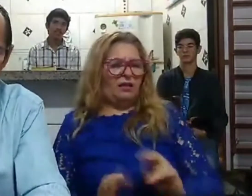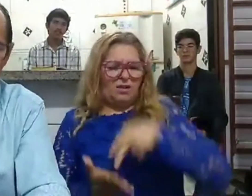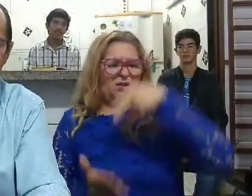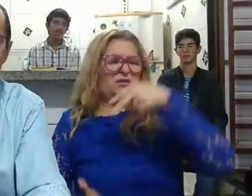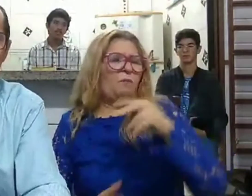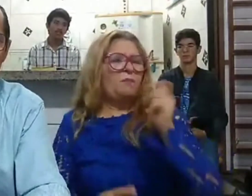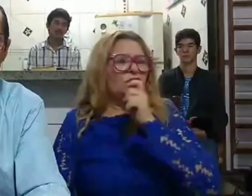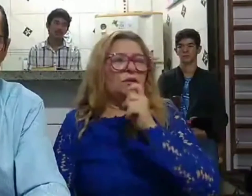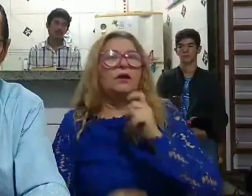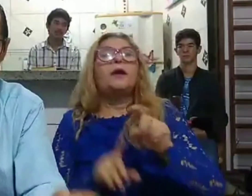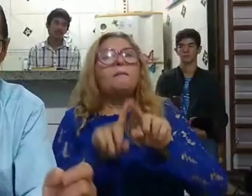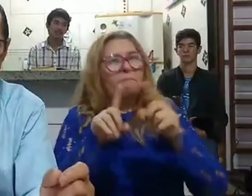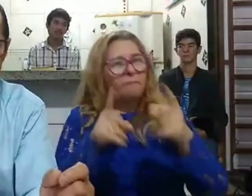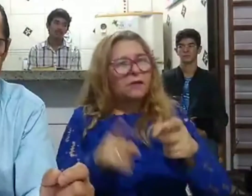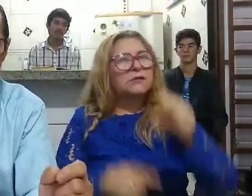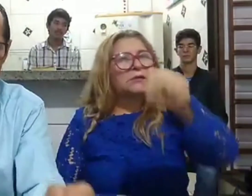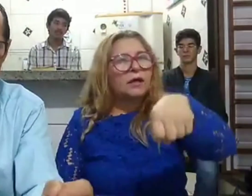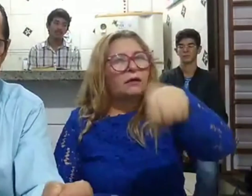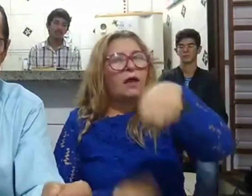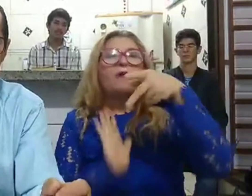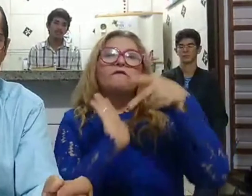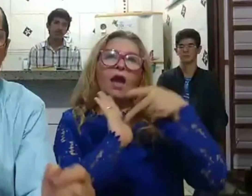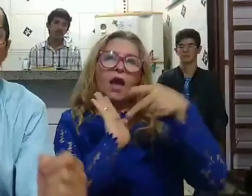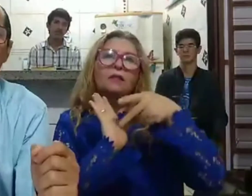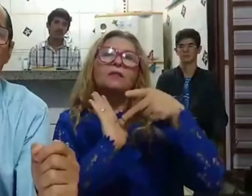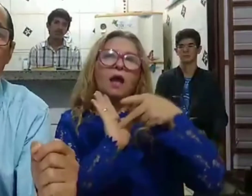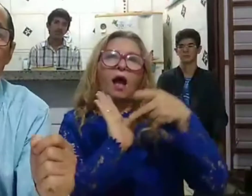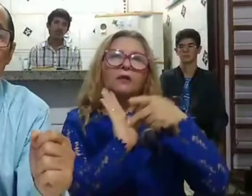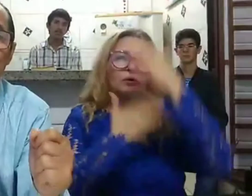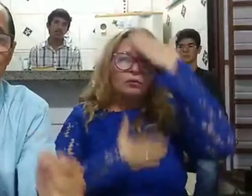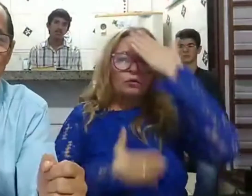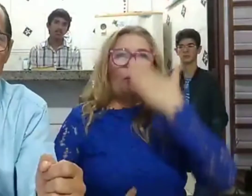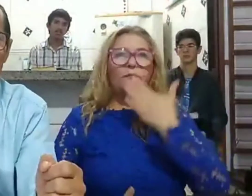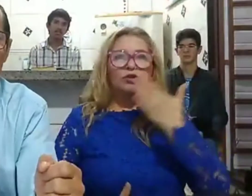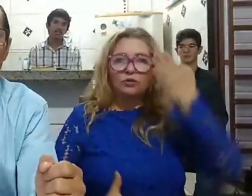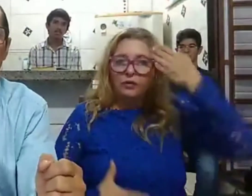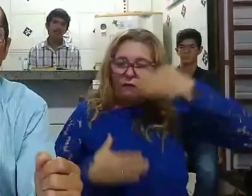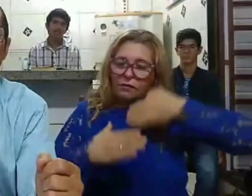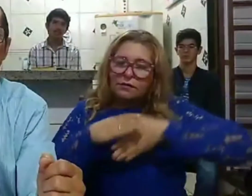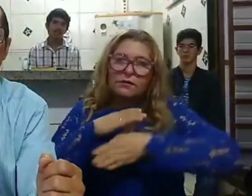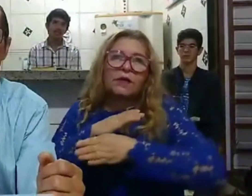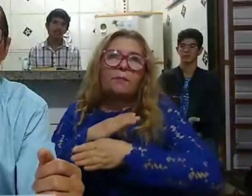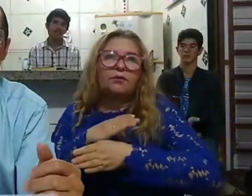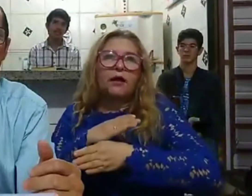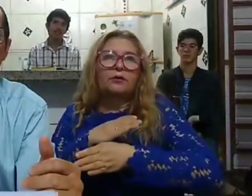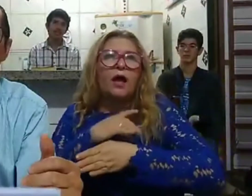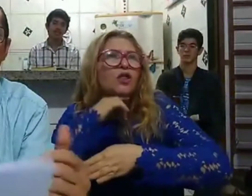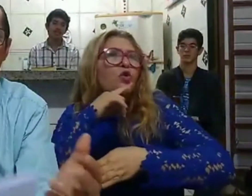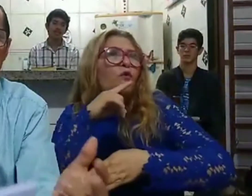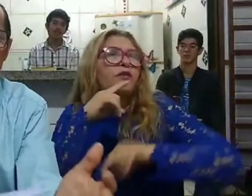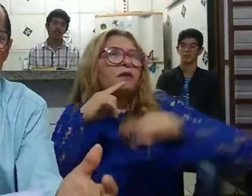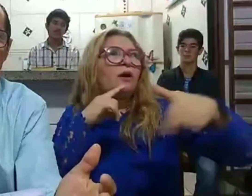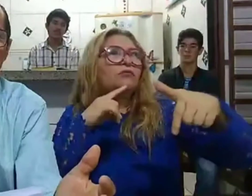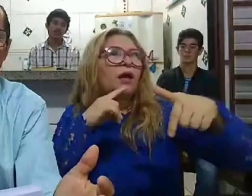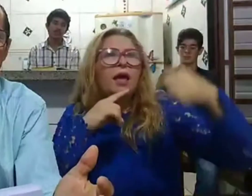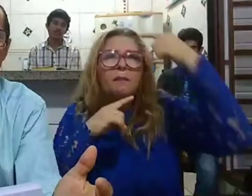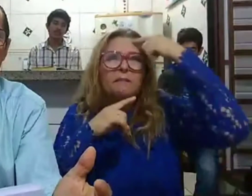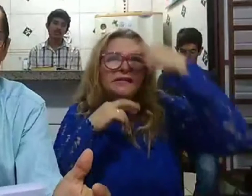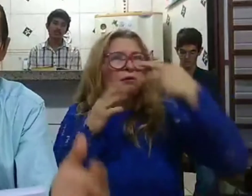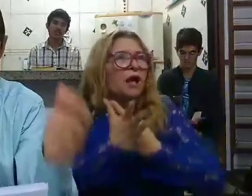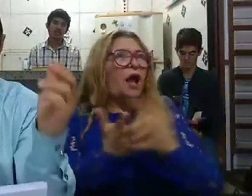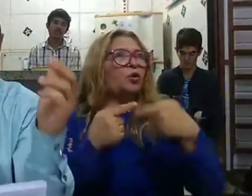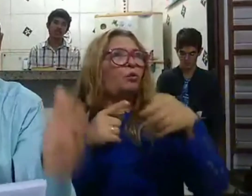foi realmente sepultado, para não deixar nenhuma dúvida, para que a gente não viesse a pensar estas